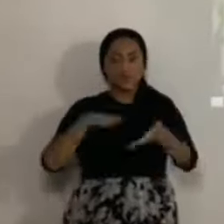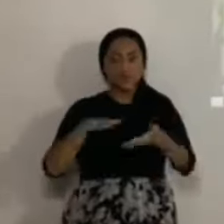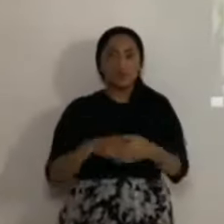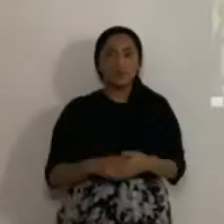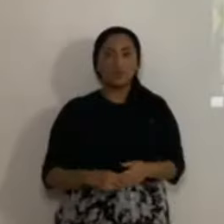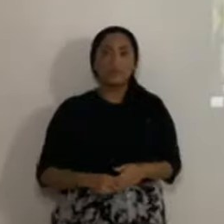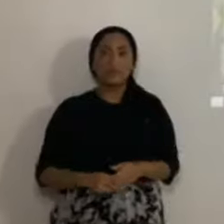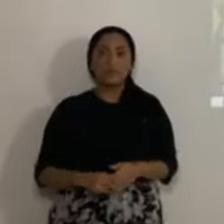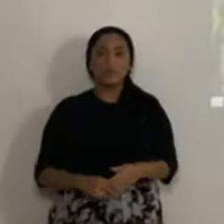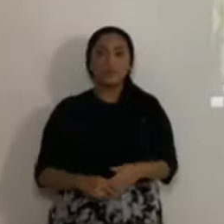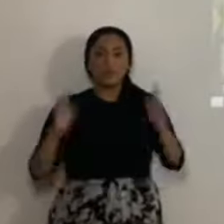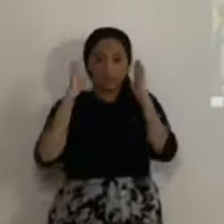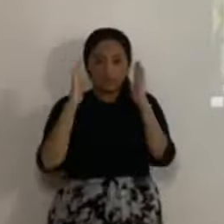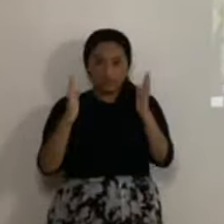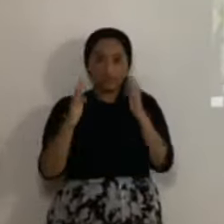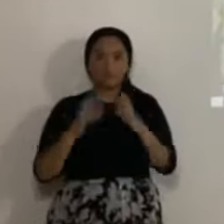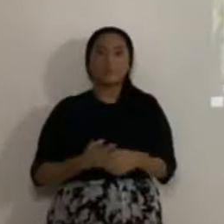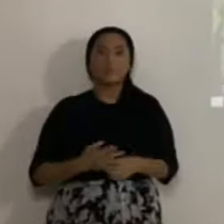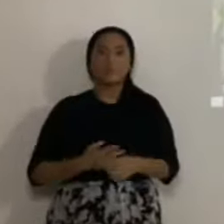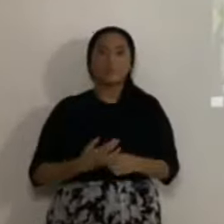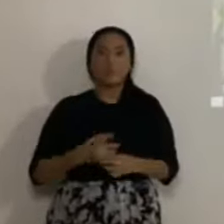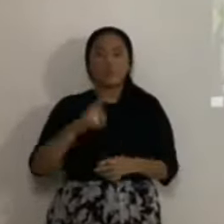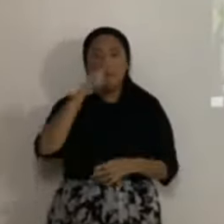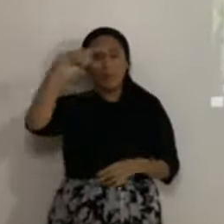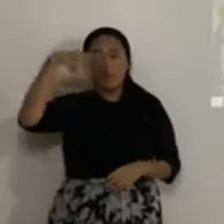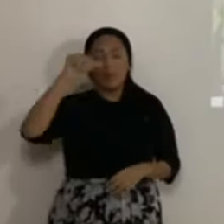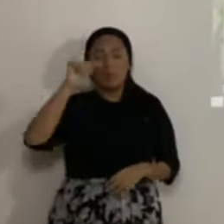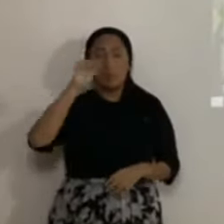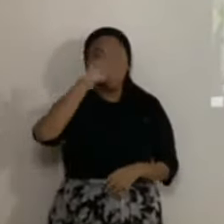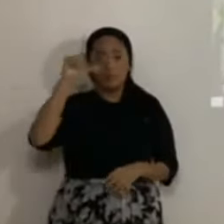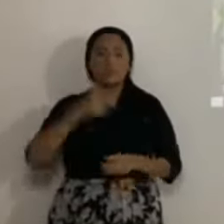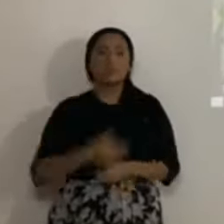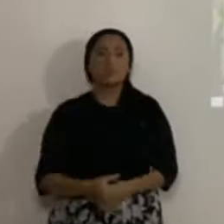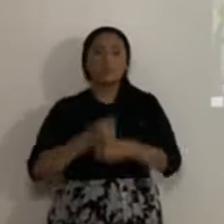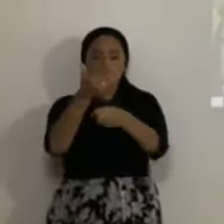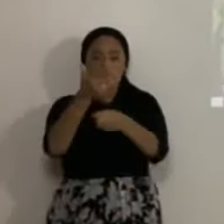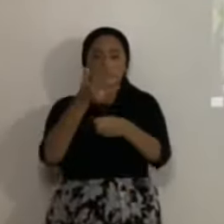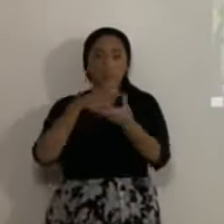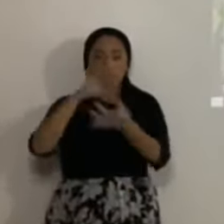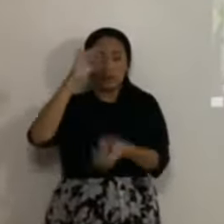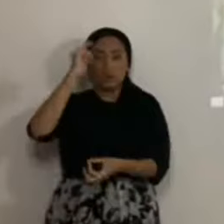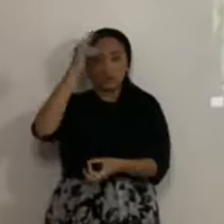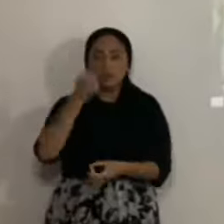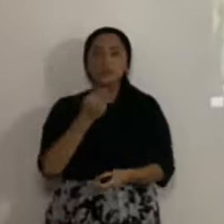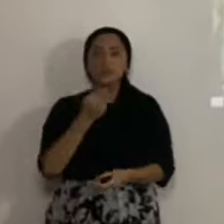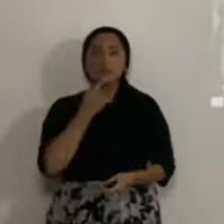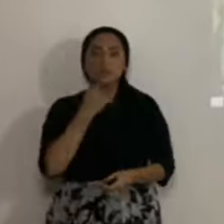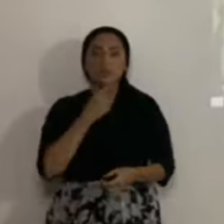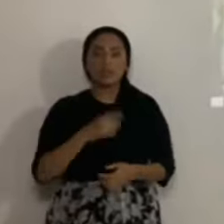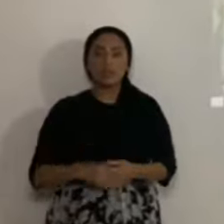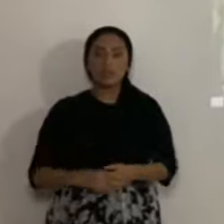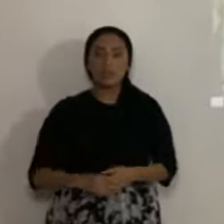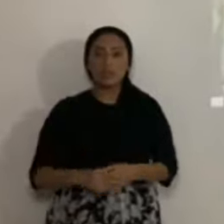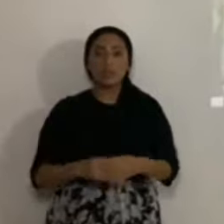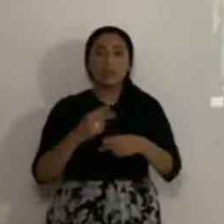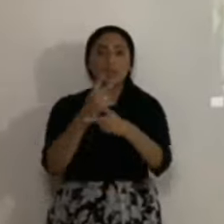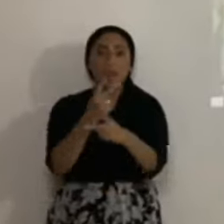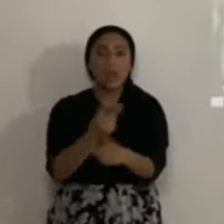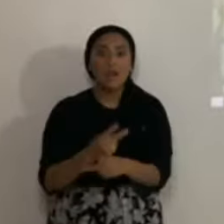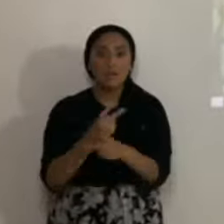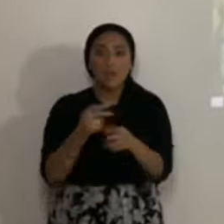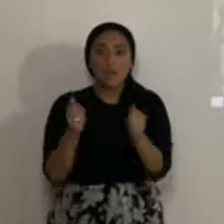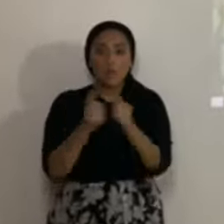De hecho, pongan mucha atención porque Pablo, Rab Shaul, inspirado por el espíritu de Yahweh, dice, cuidado por hacer